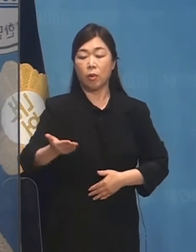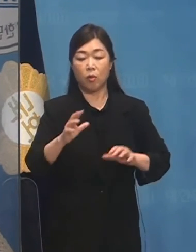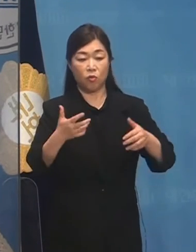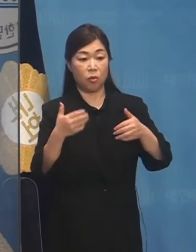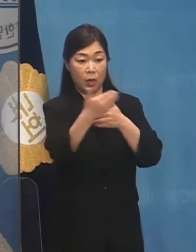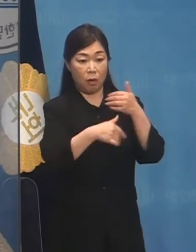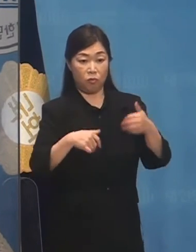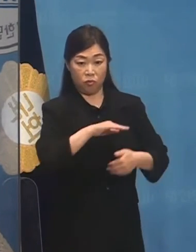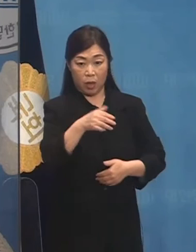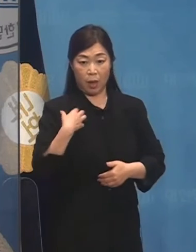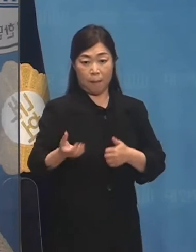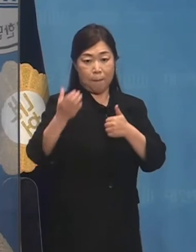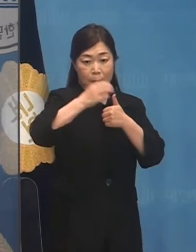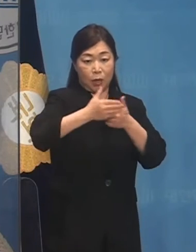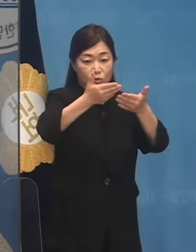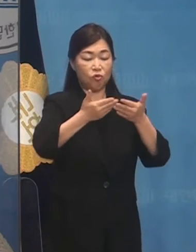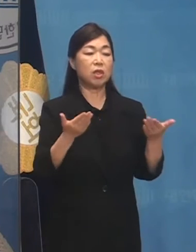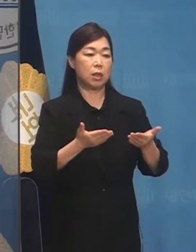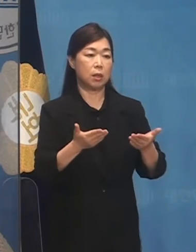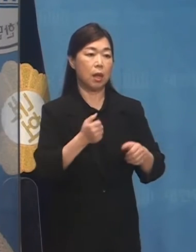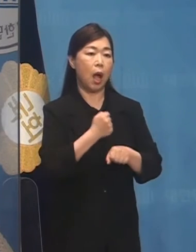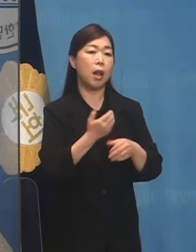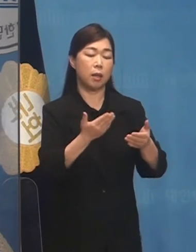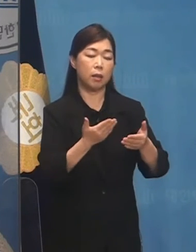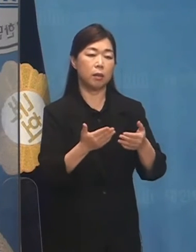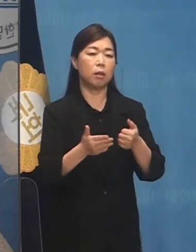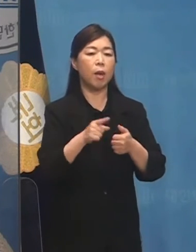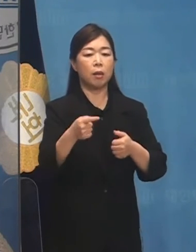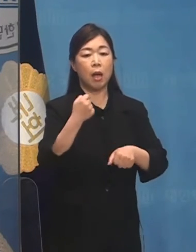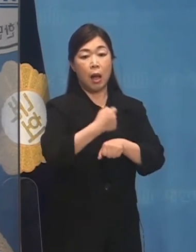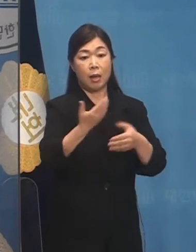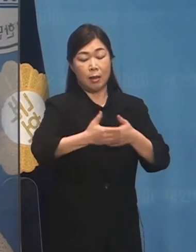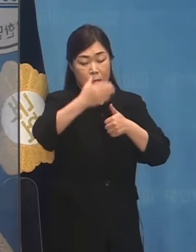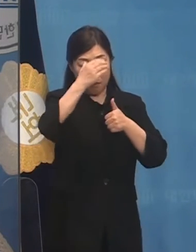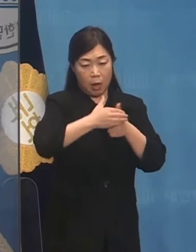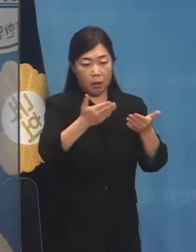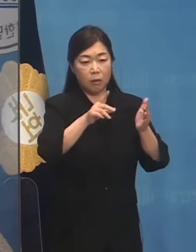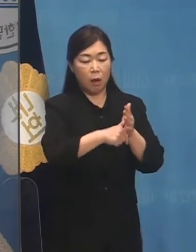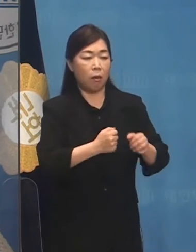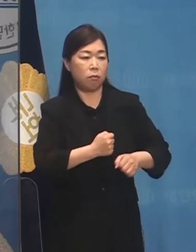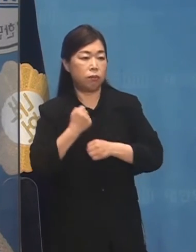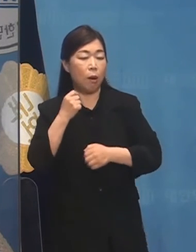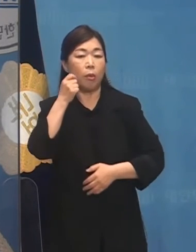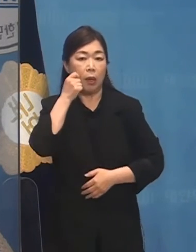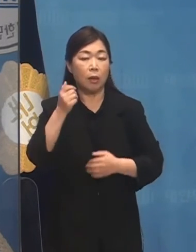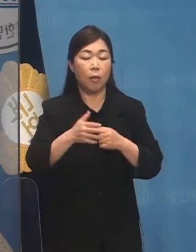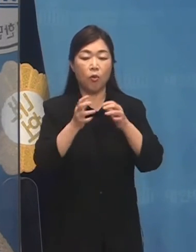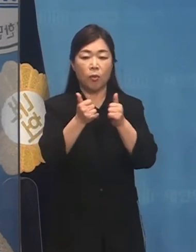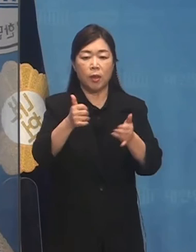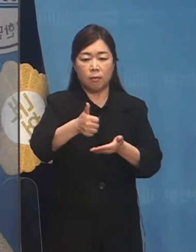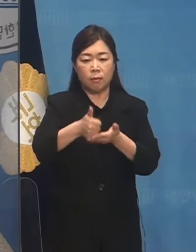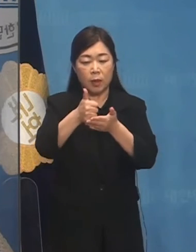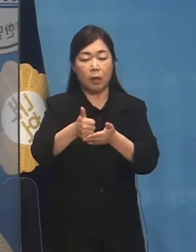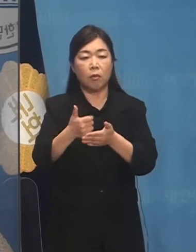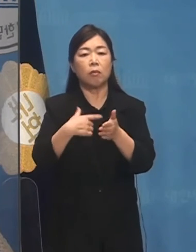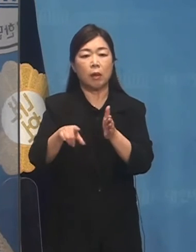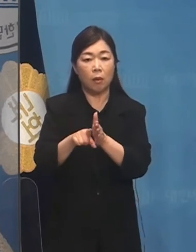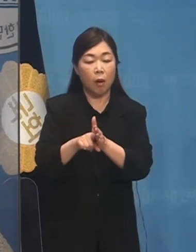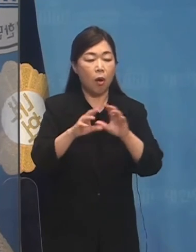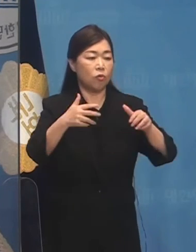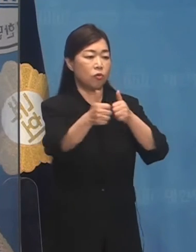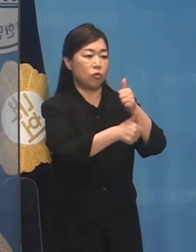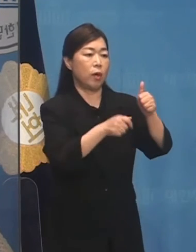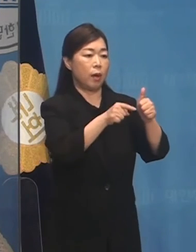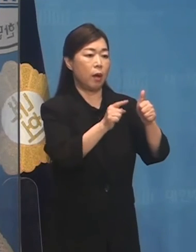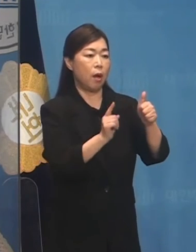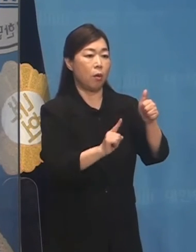국회에 맡겨준 책무입니다. 저희가 그 책무를 어떻게 소홀히 할 수 있겠습니까? 국민에 대한 도리를 다하는 것은 이